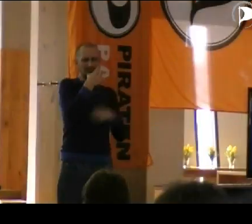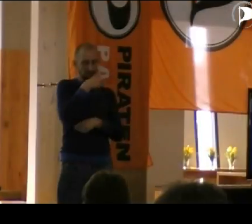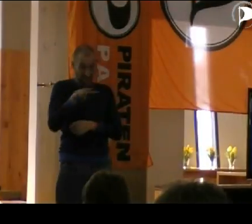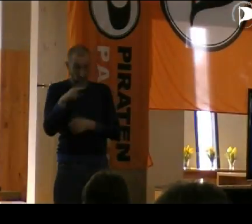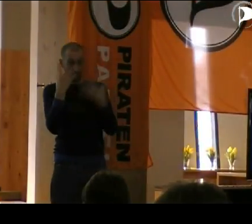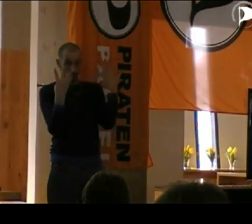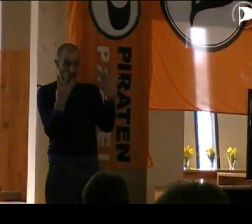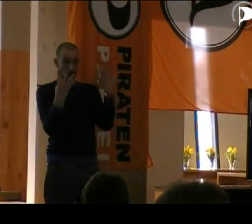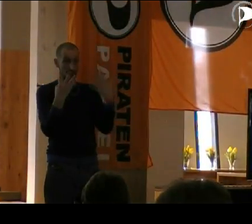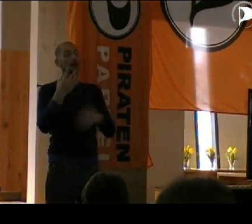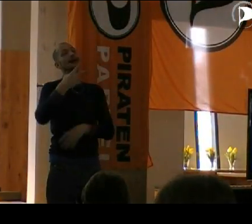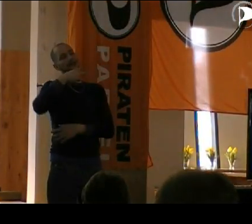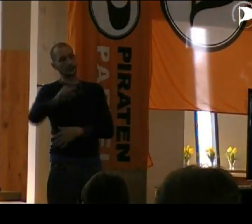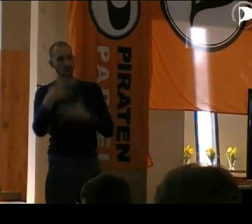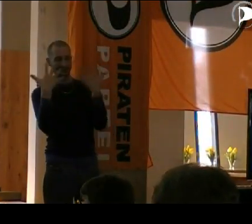ab